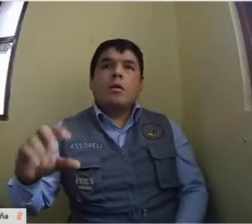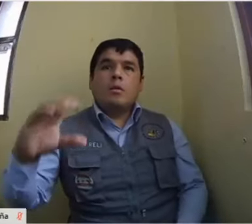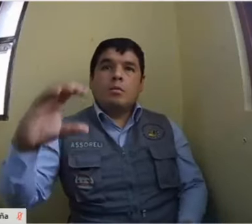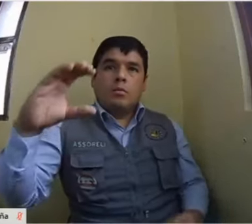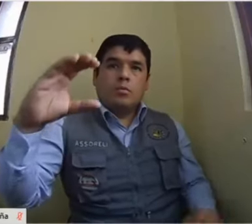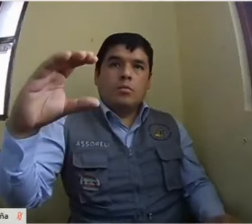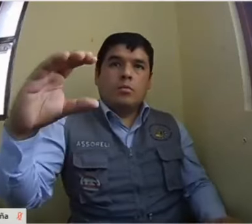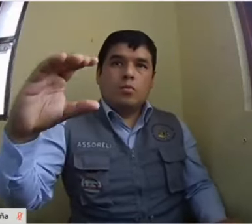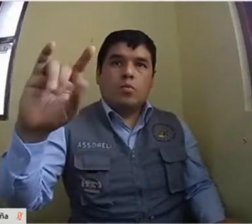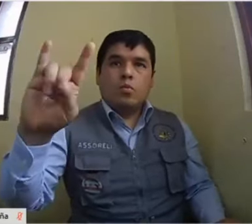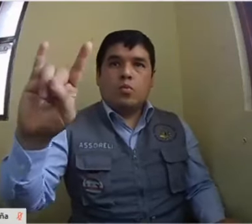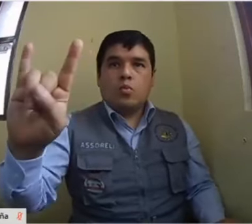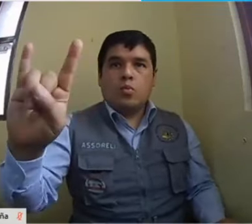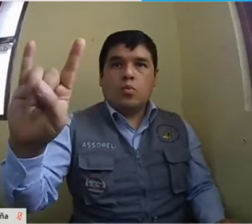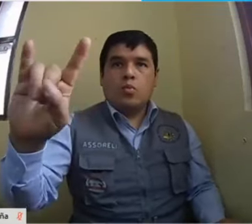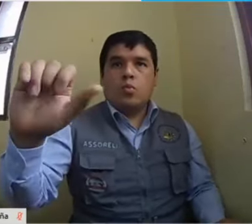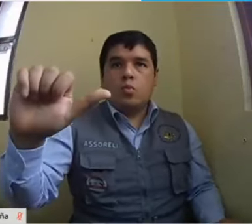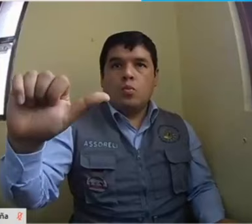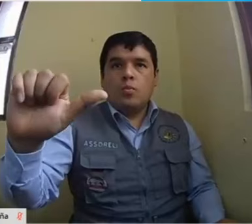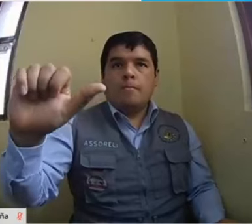¿Cuál? La pregunta ¿cuál?